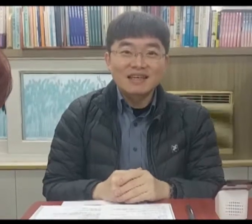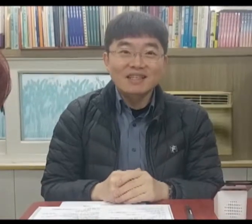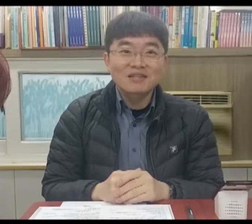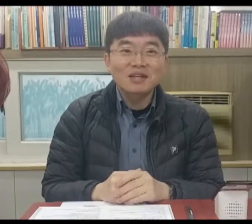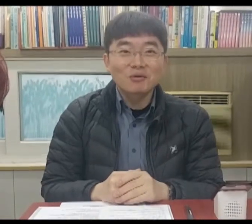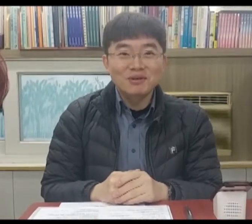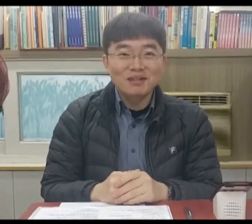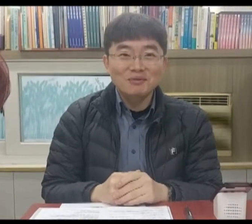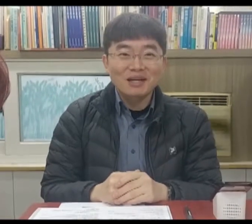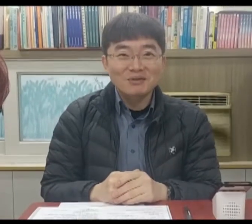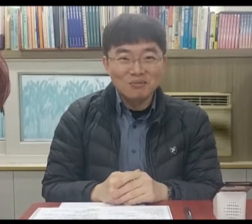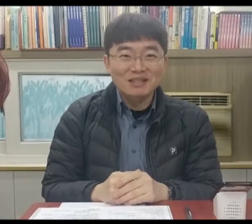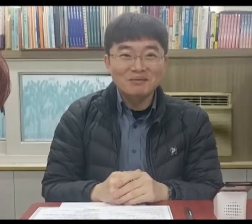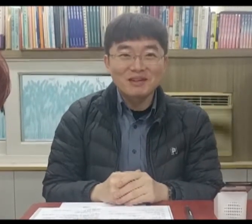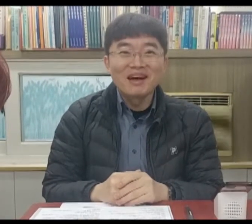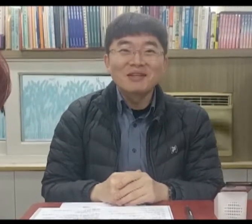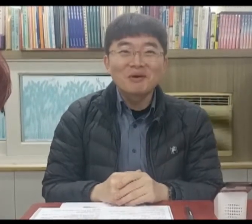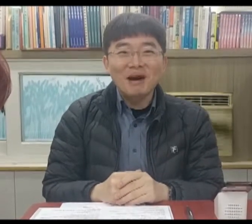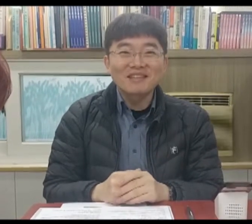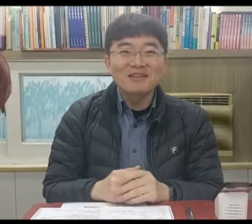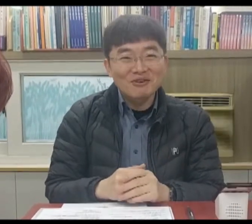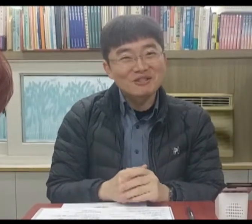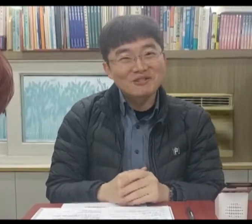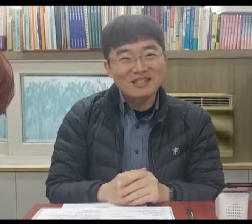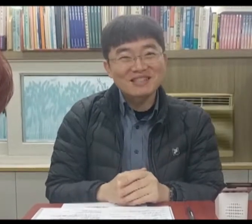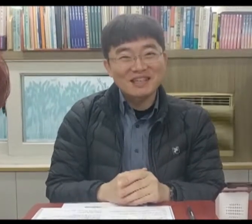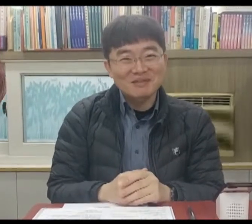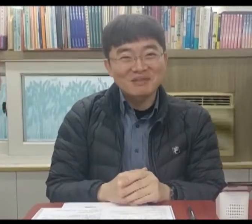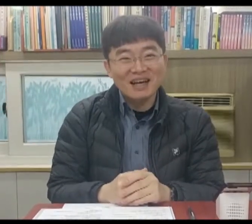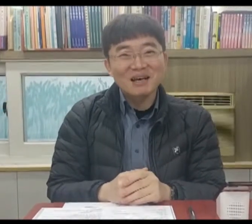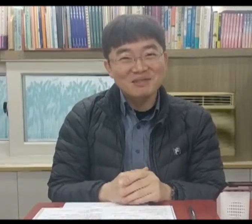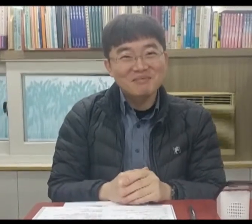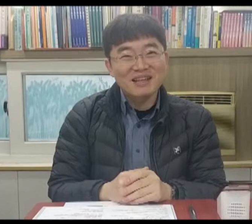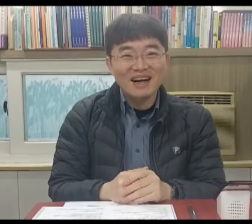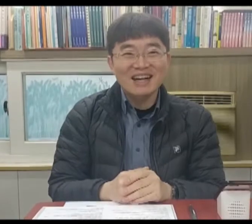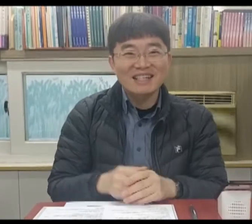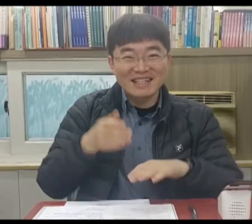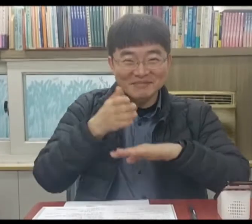이제 스터디에 오셔가지고 같이 공부하시면 더 많은 걸 나눌 수 있을 것 같습니다. 감사합니다. 네.